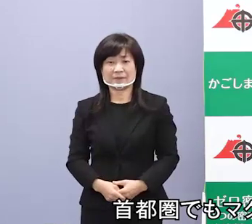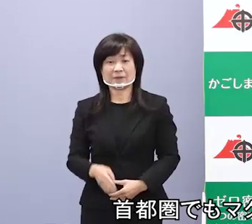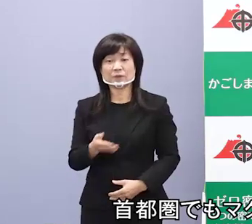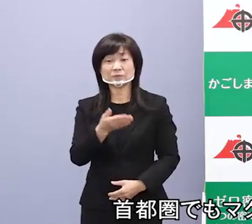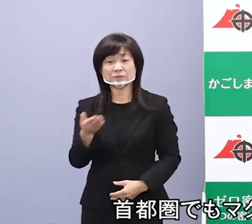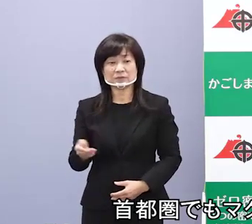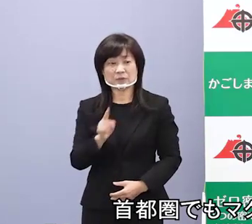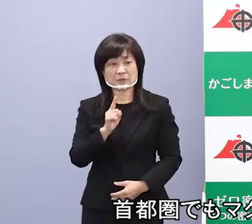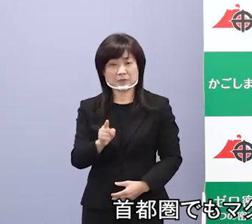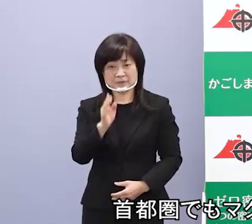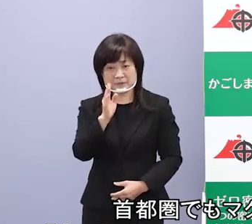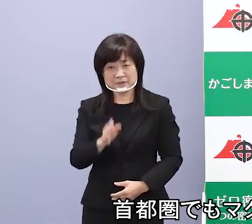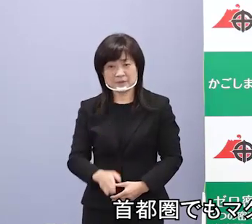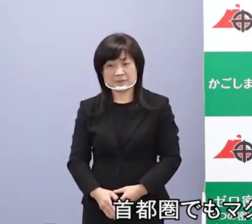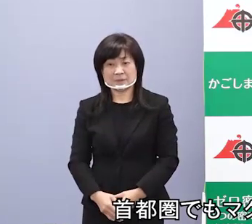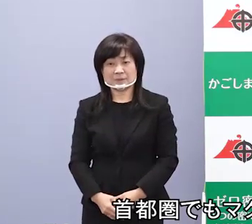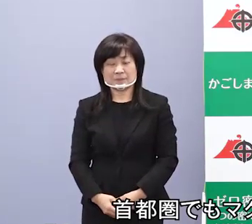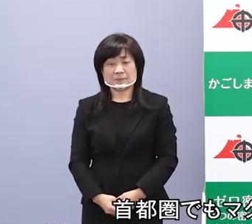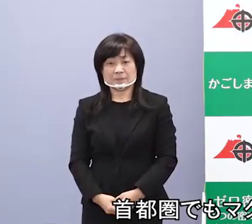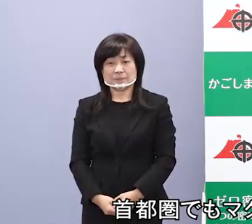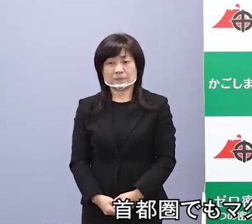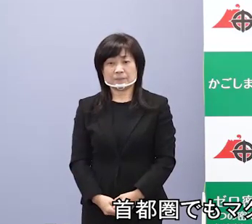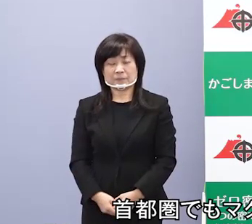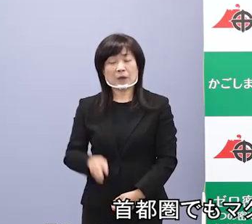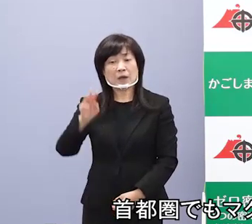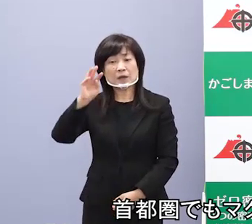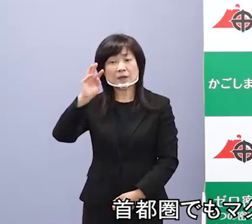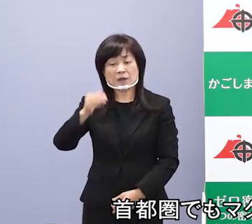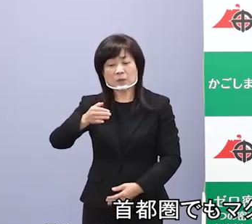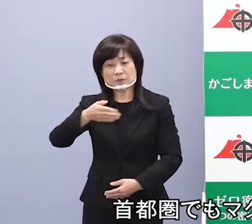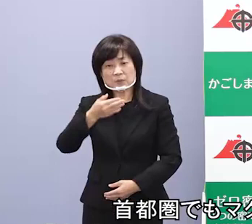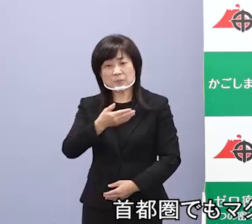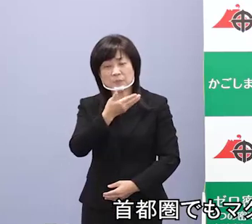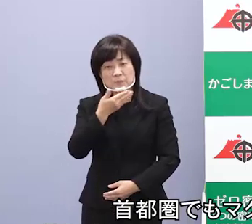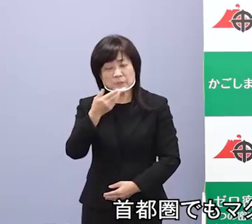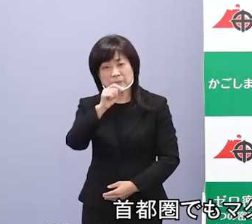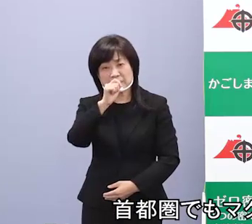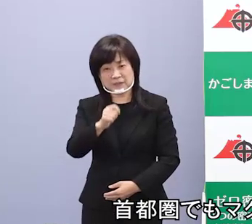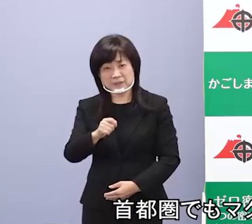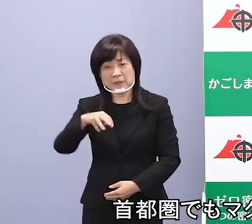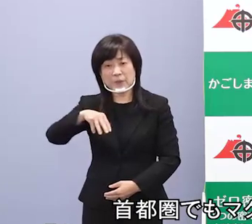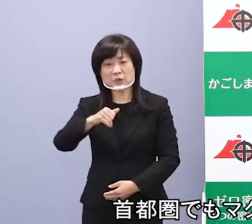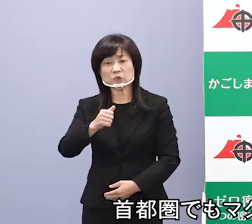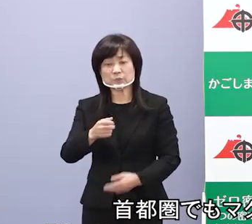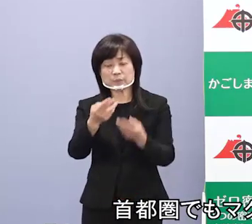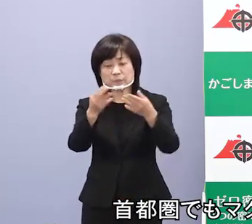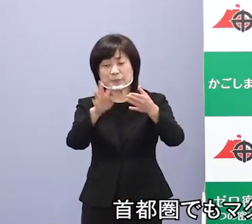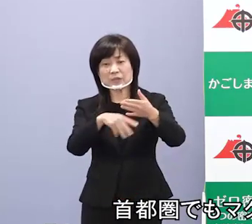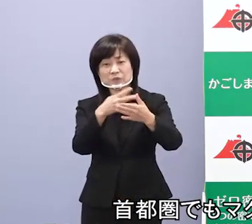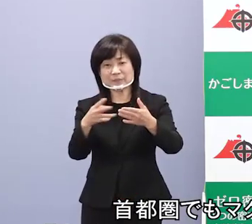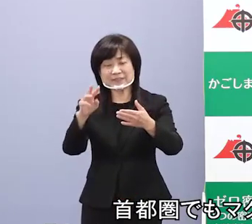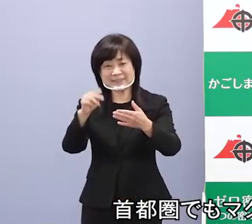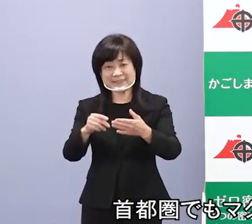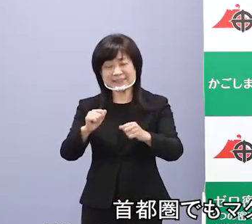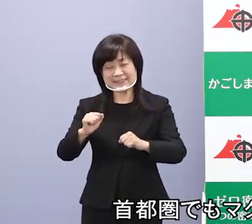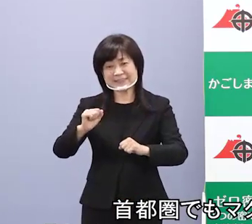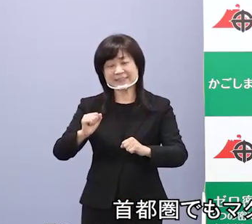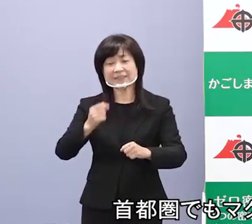次のページをご覧ください。鹿児島の食を味わうマグマシティフェア in 赤坂についてです